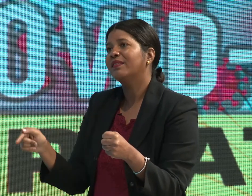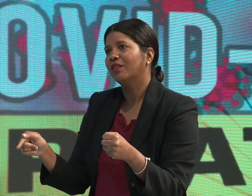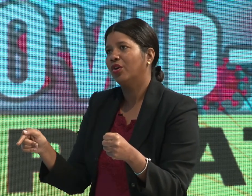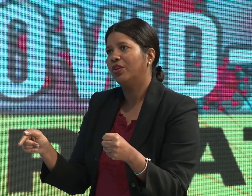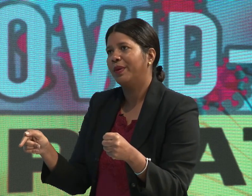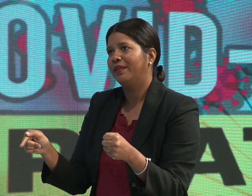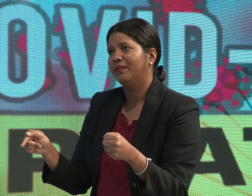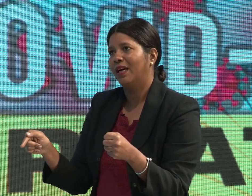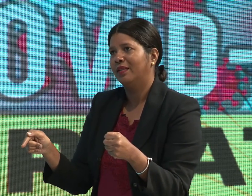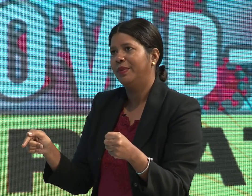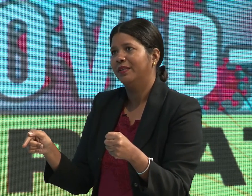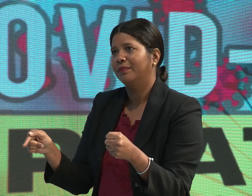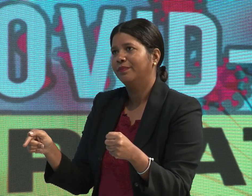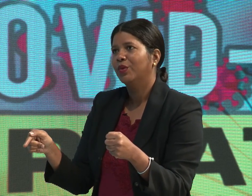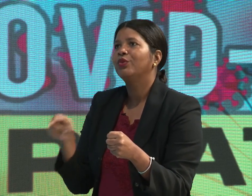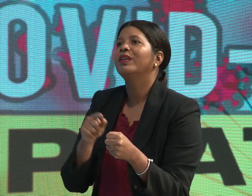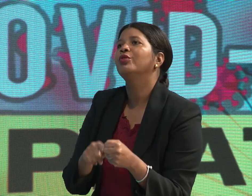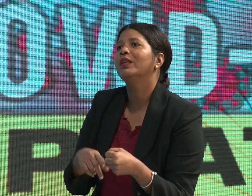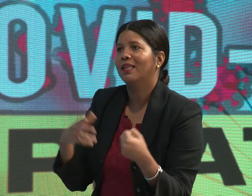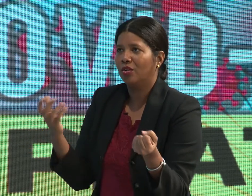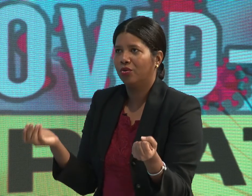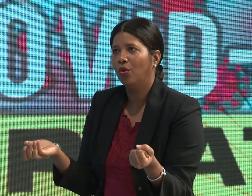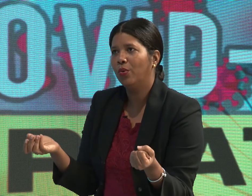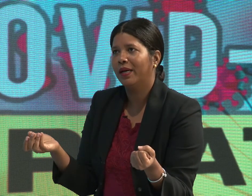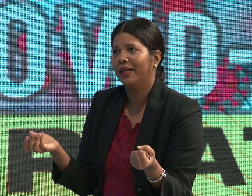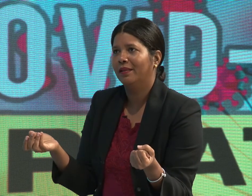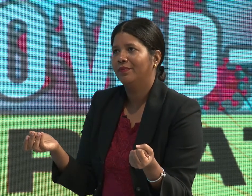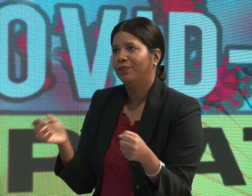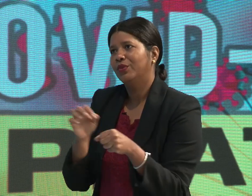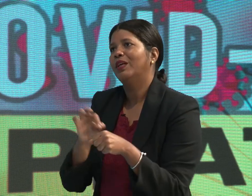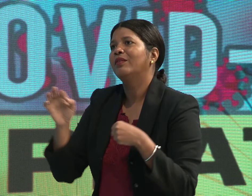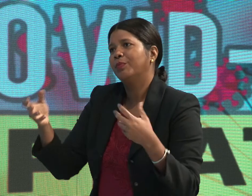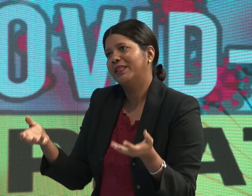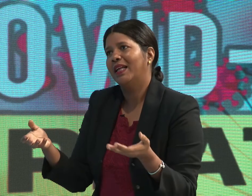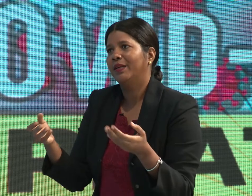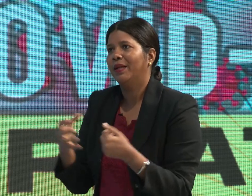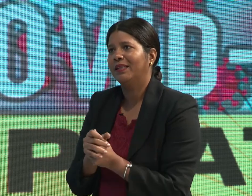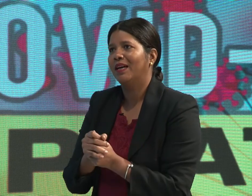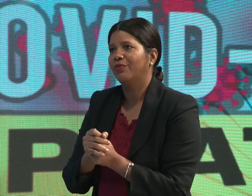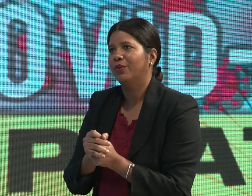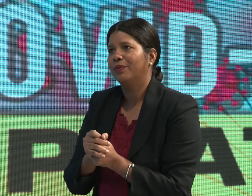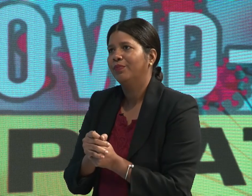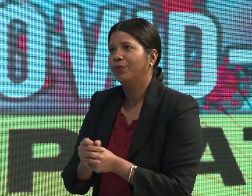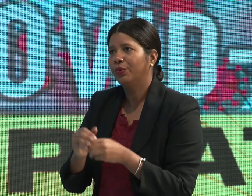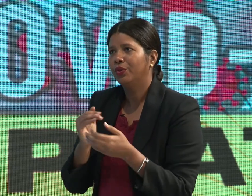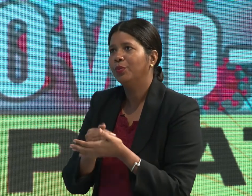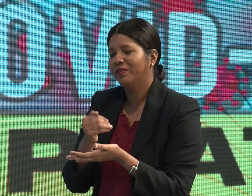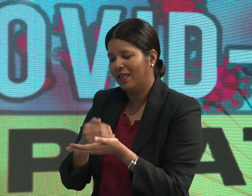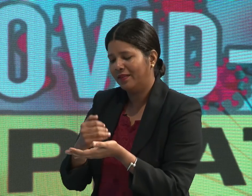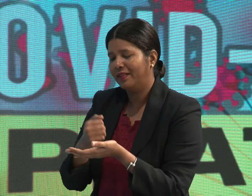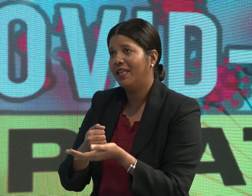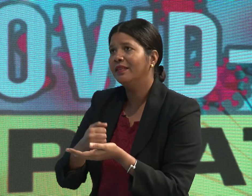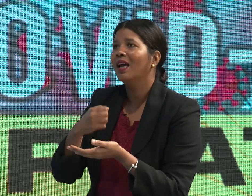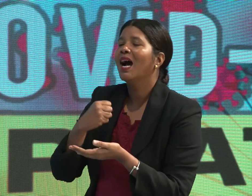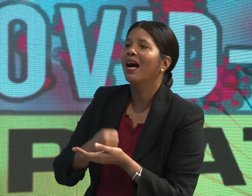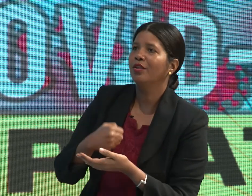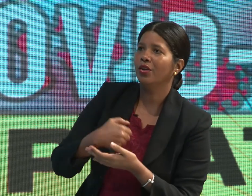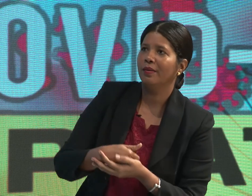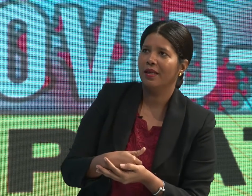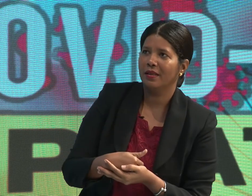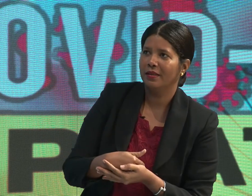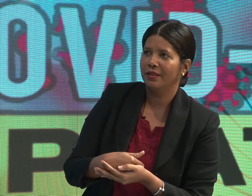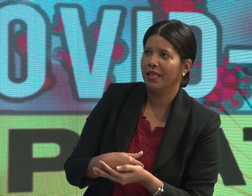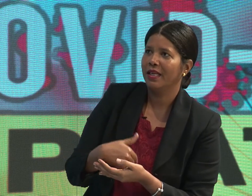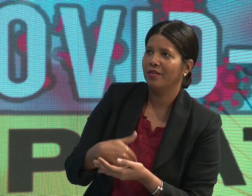om afstandsonderwijs aan te bieden. Mm. Dus natuurlijk, ja. Dat kost ook wel geld. Absoluut. Dus dan betaal je wel daarvoor. Maar wanneer dus moet zeggen steeds, ga